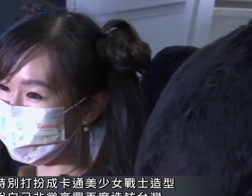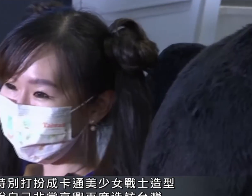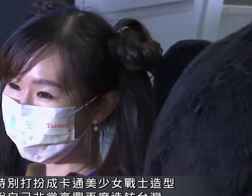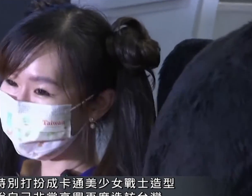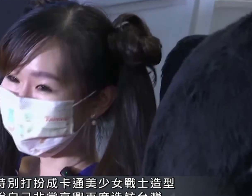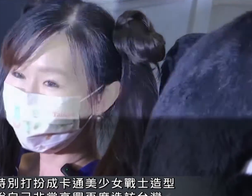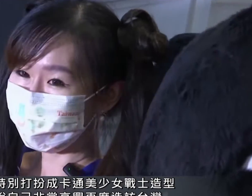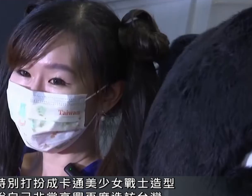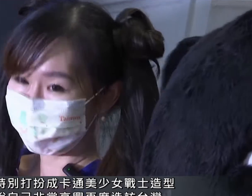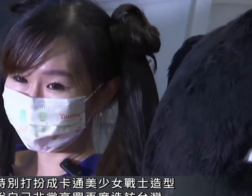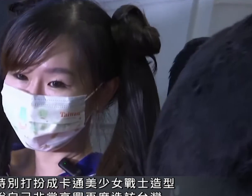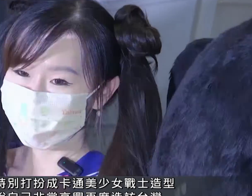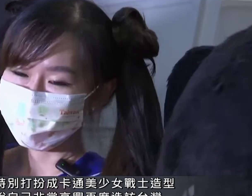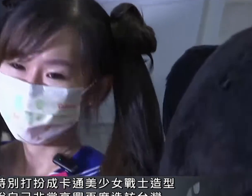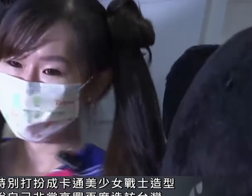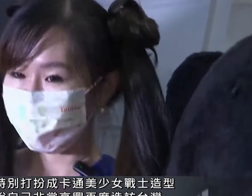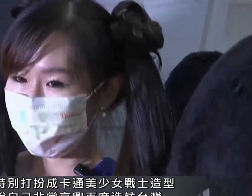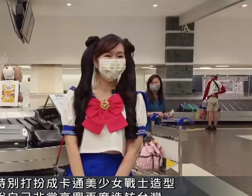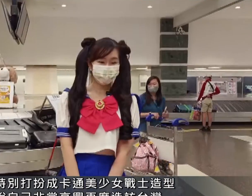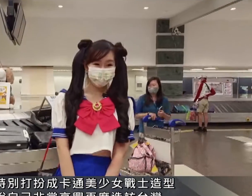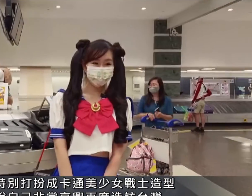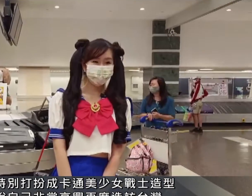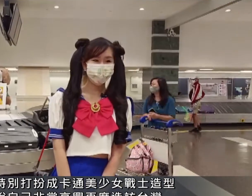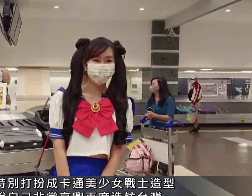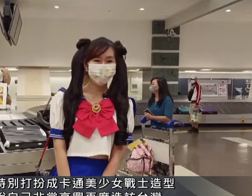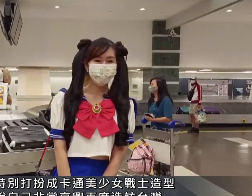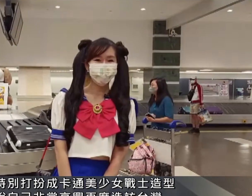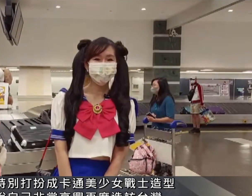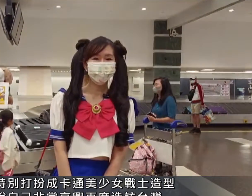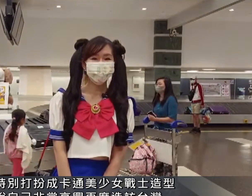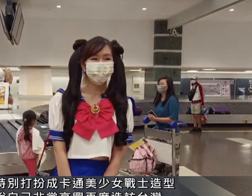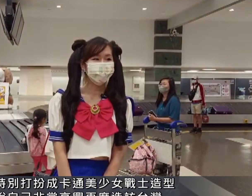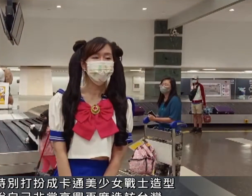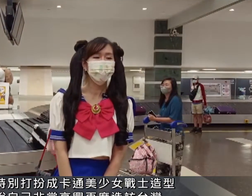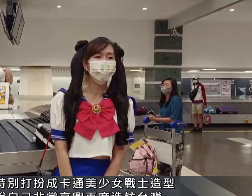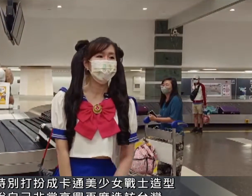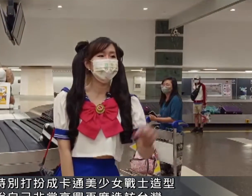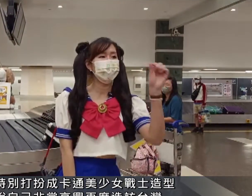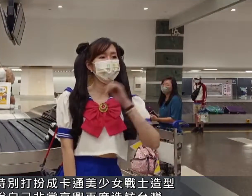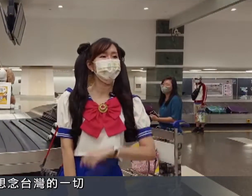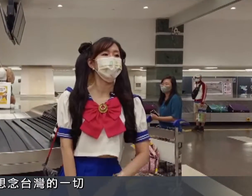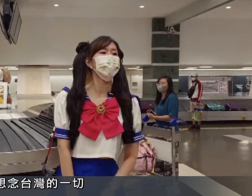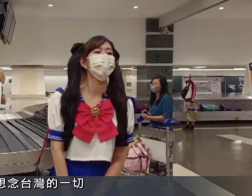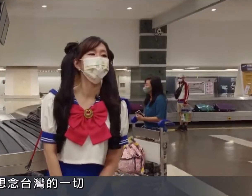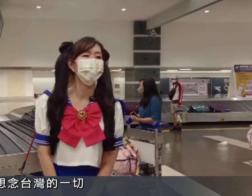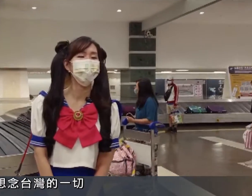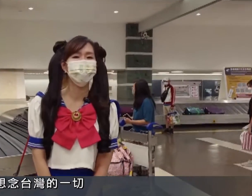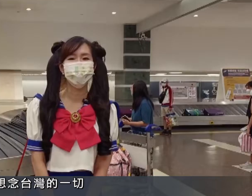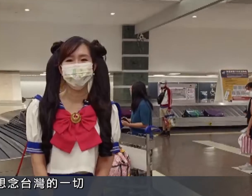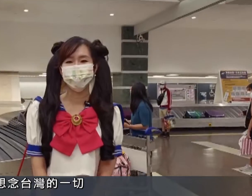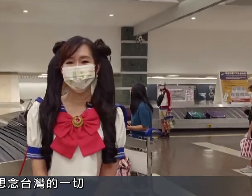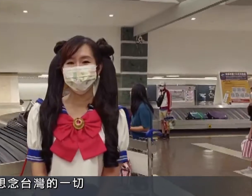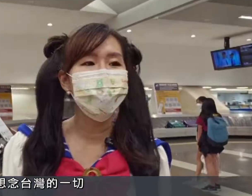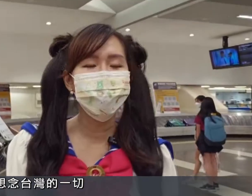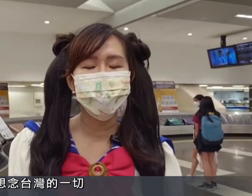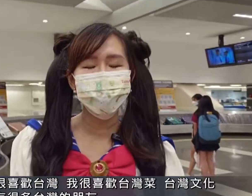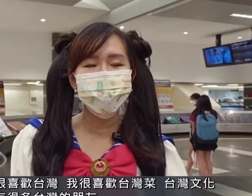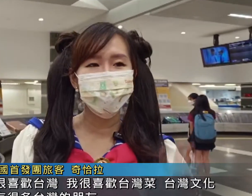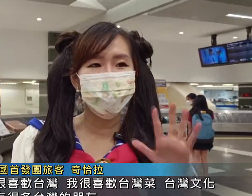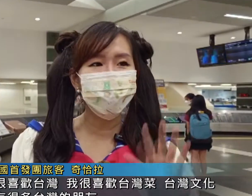卡通美少女战士造型。他说自己非常高兴再度造访台湾，他想念台湾的一切。 我